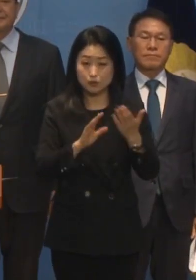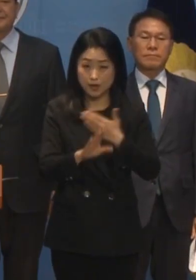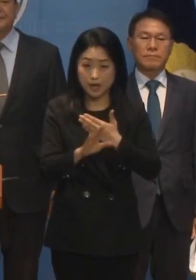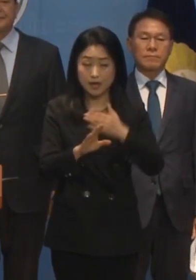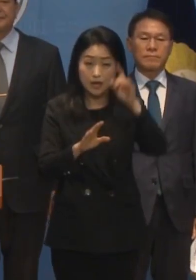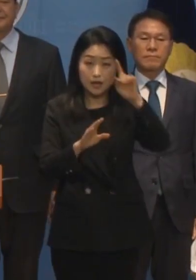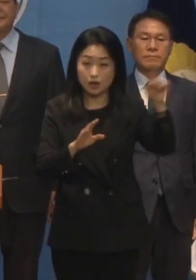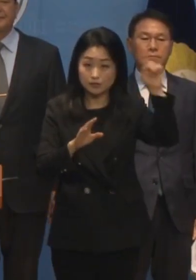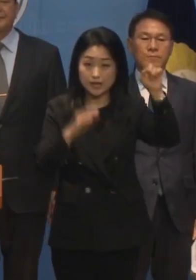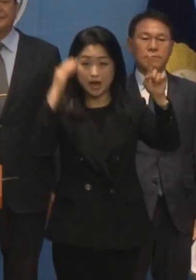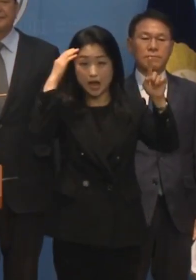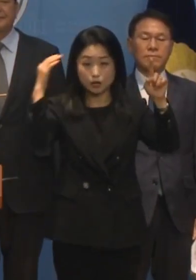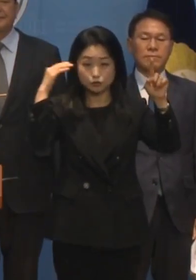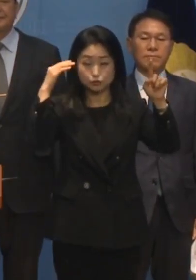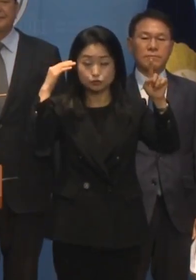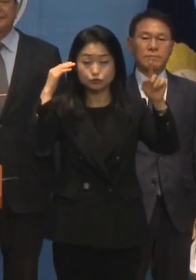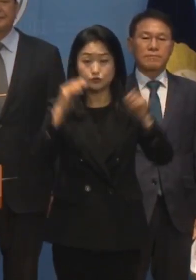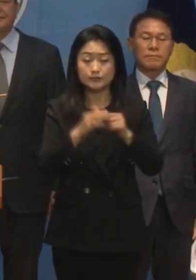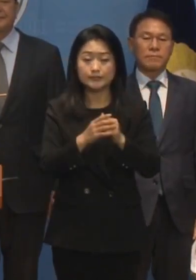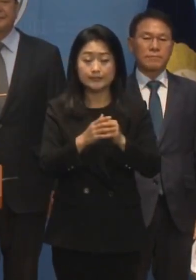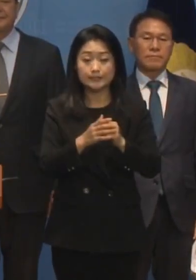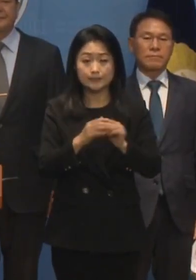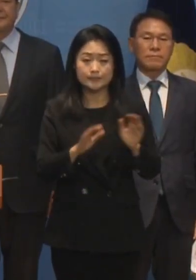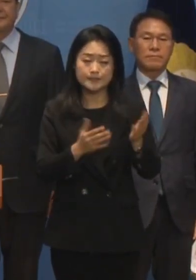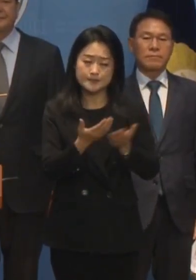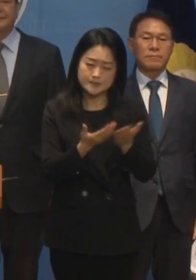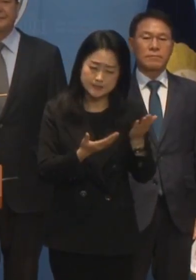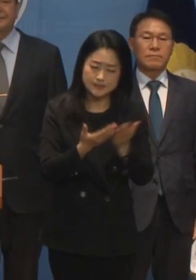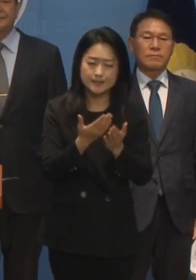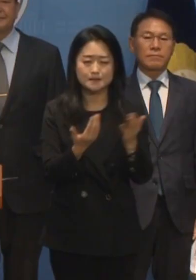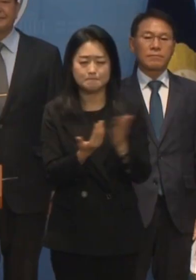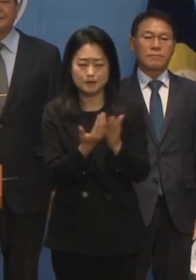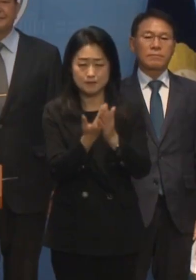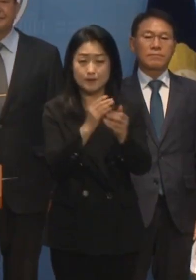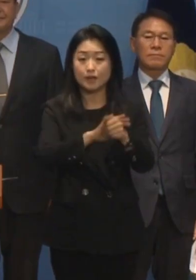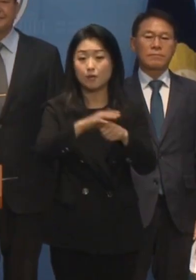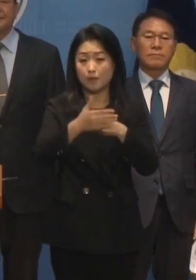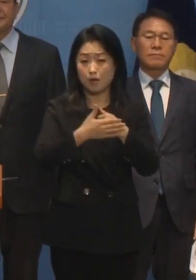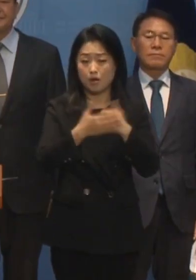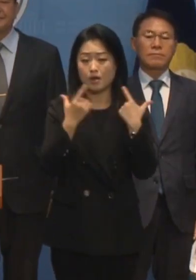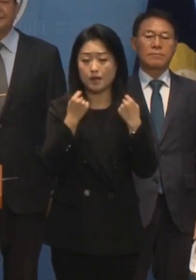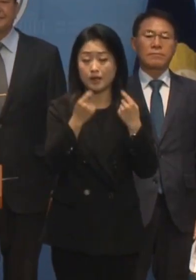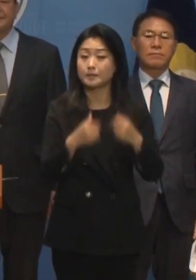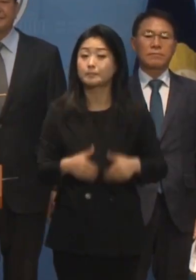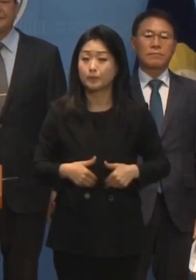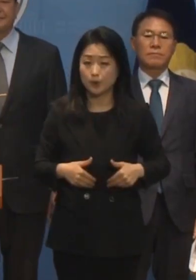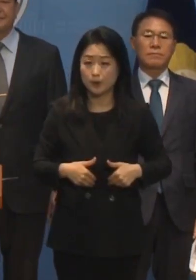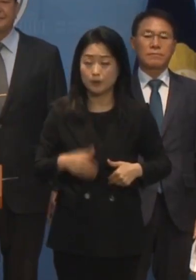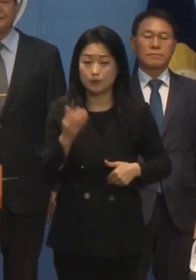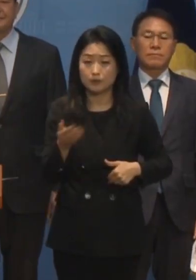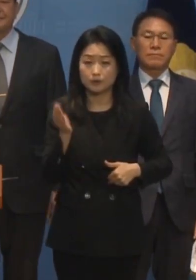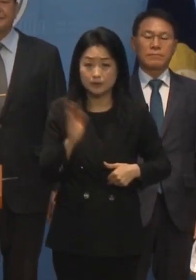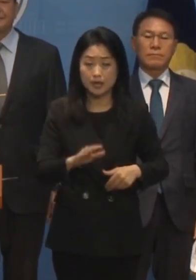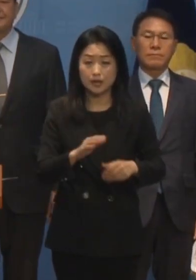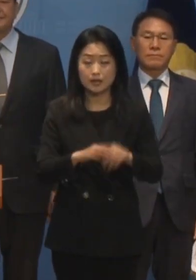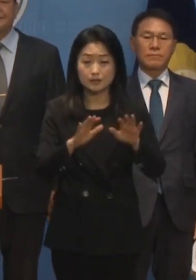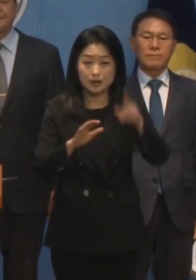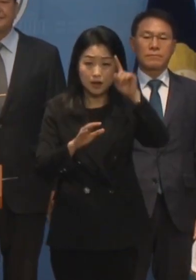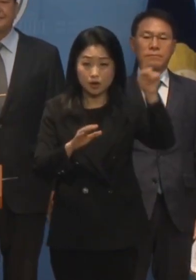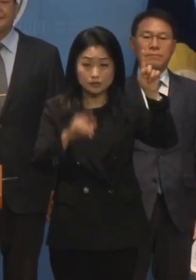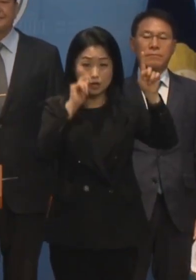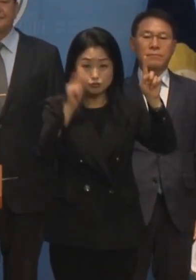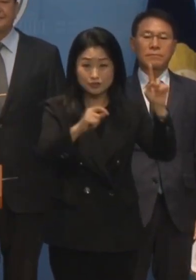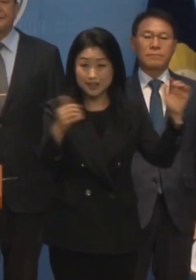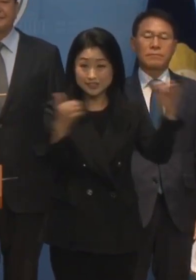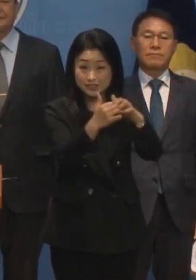물론 경제 분야에서도 서로 발전적으로 협력해야 합니다. 이런 상황에서 러우 전쟁에 발을